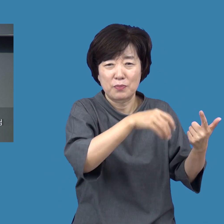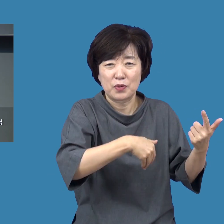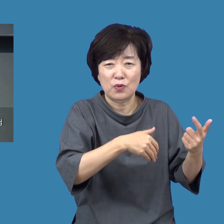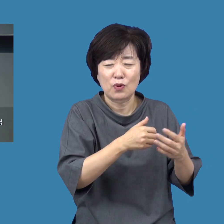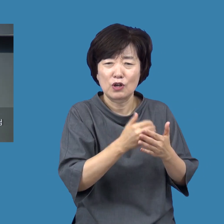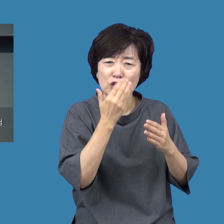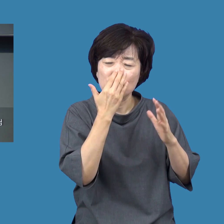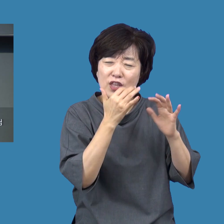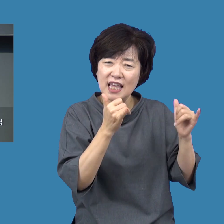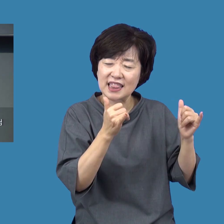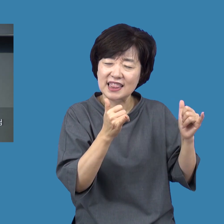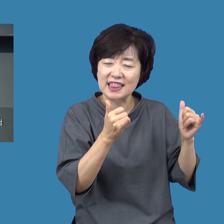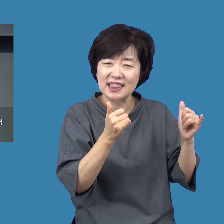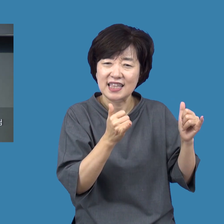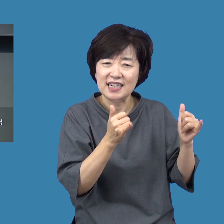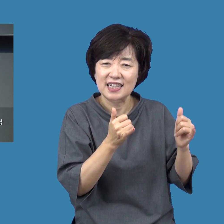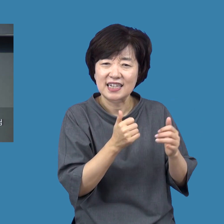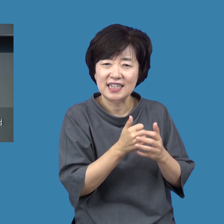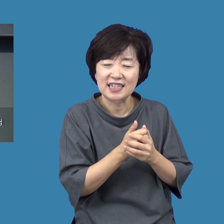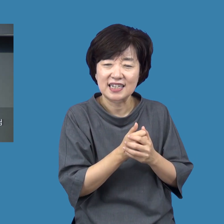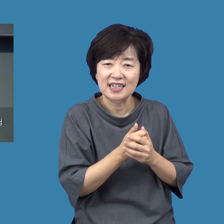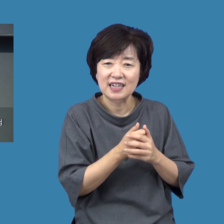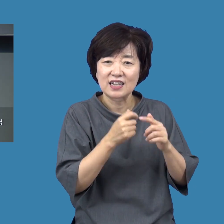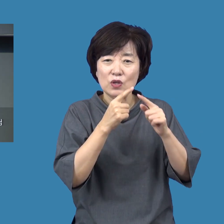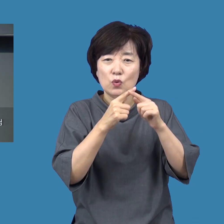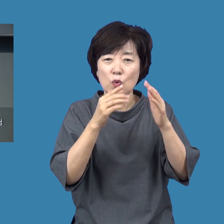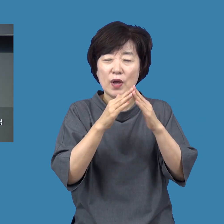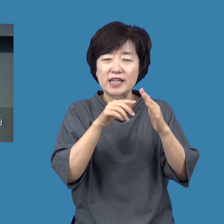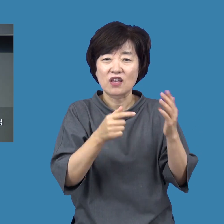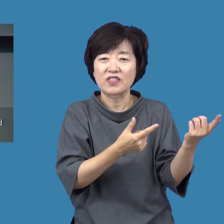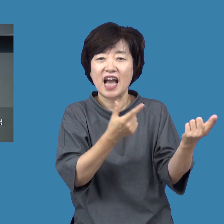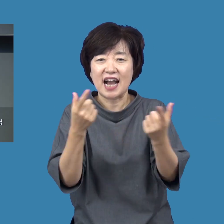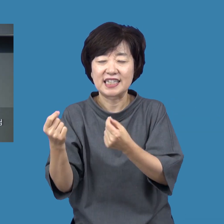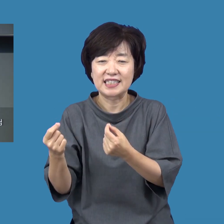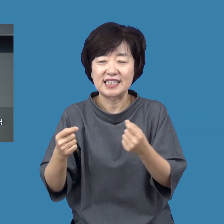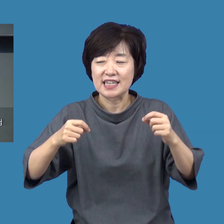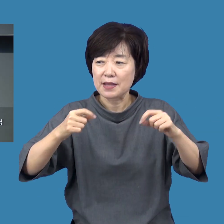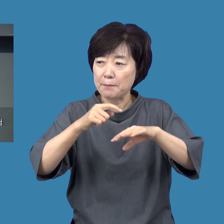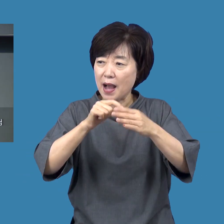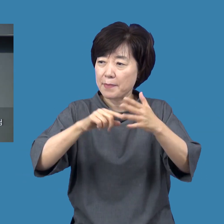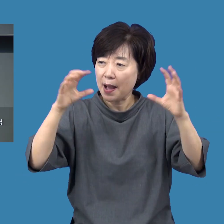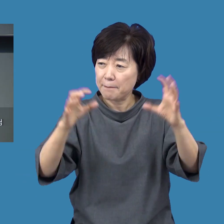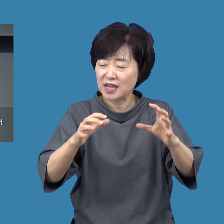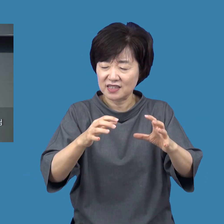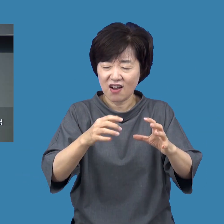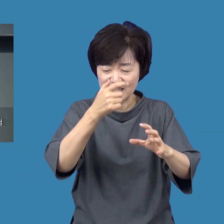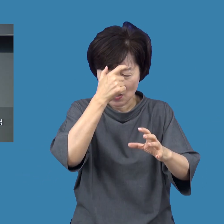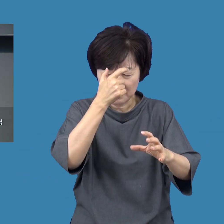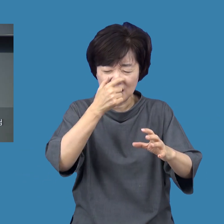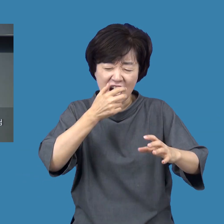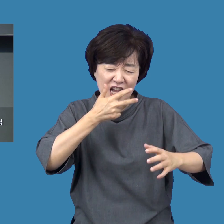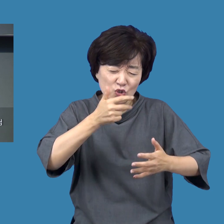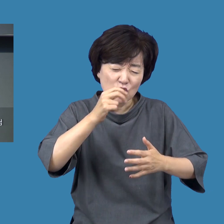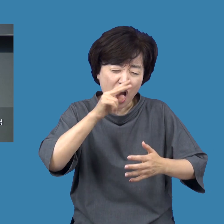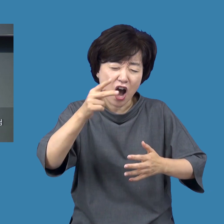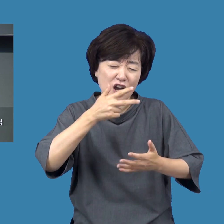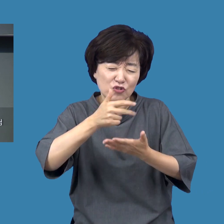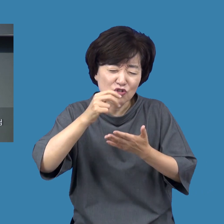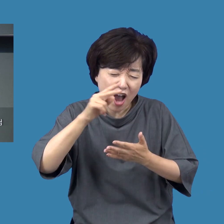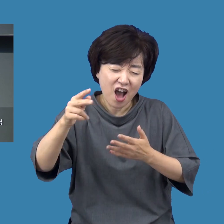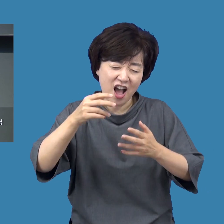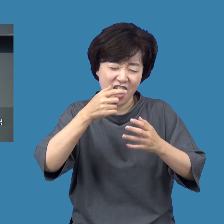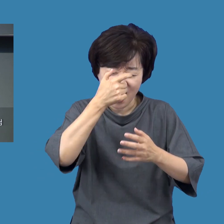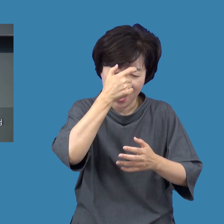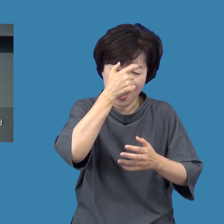유대인들이라기보다는 하여간 여러분, 저희가 이제 교회에서 자 우리 다 같이 합심해서 기도합시다. 그럼 주여 주여 주여 하고 막 기도하잖아.